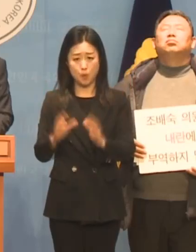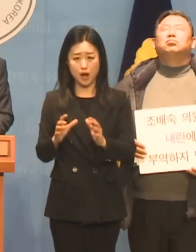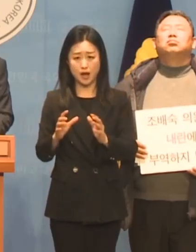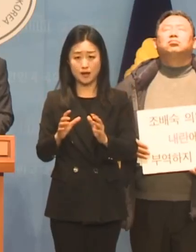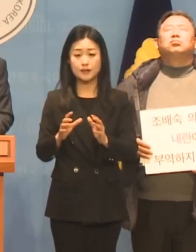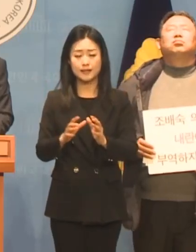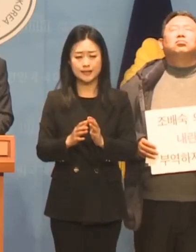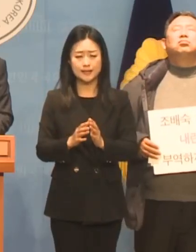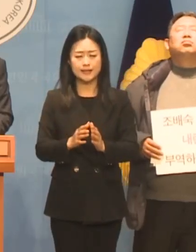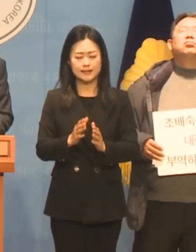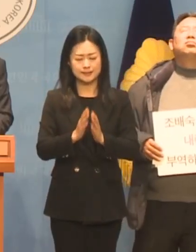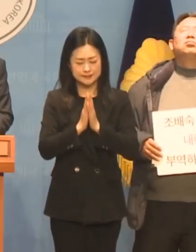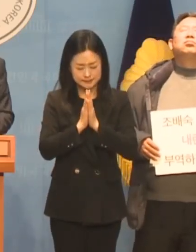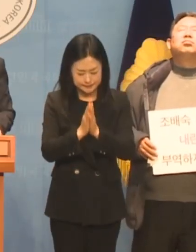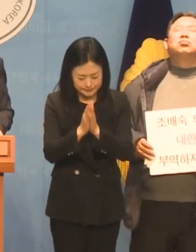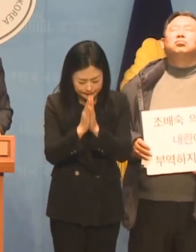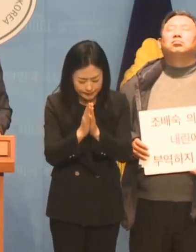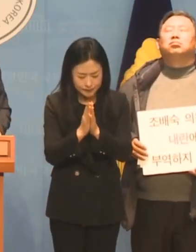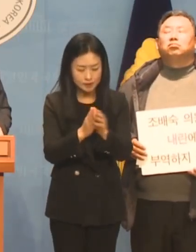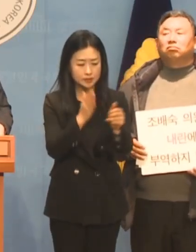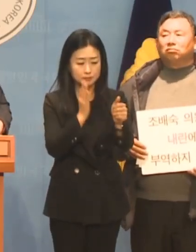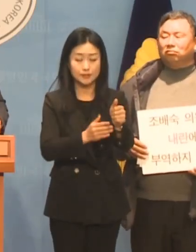마지막으로 간곡하게 호소드립니다.